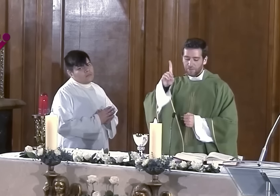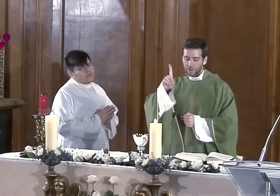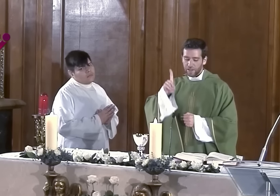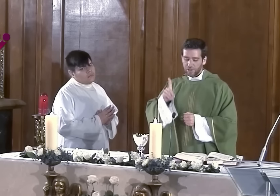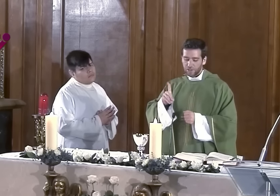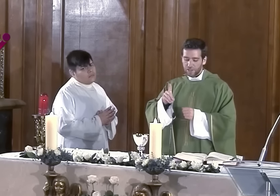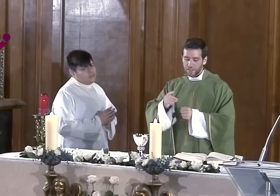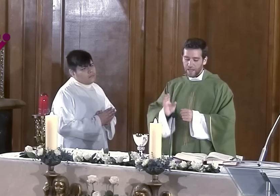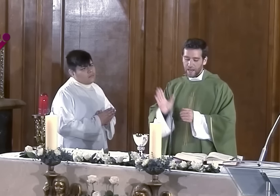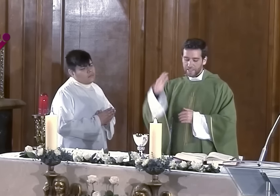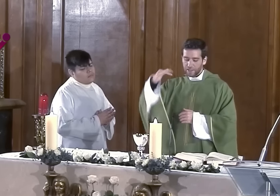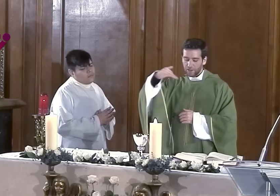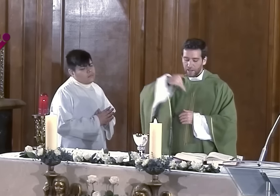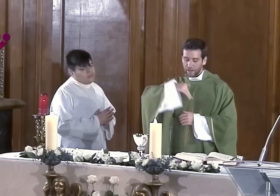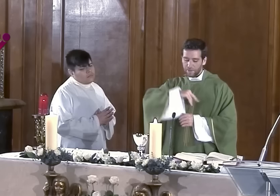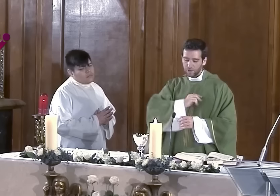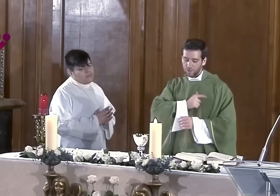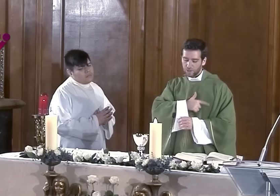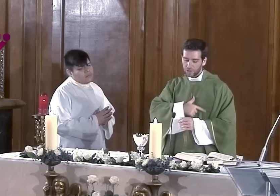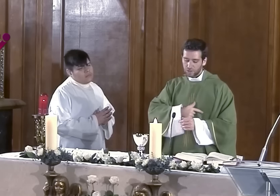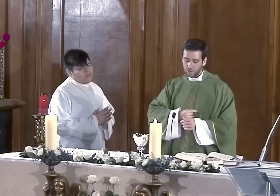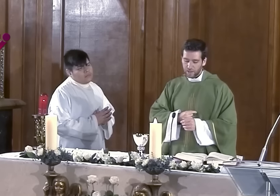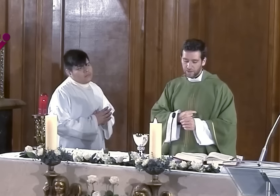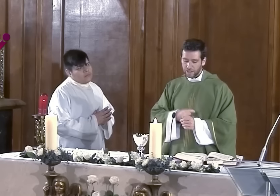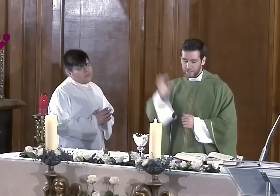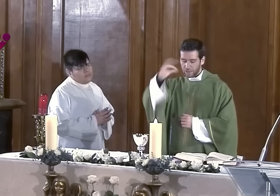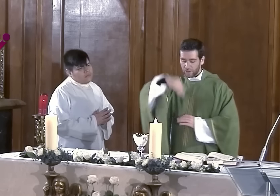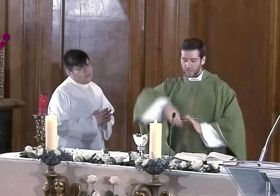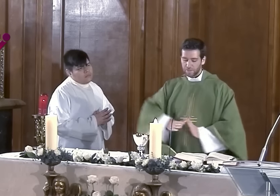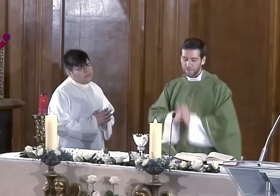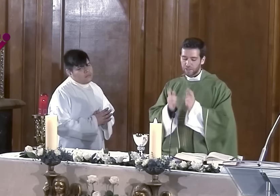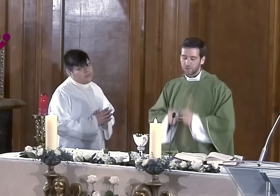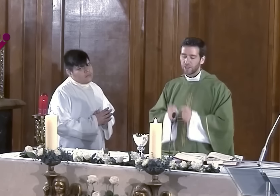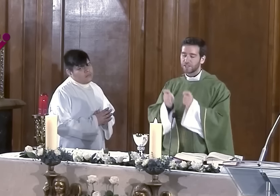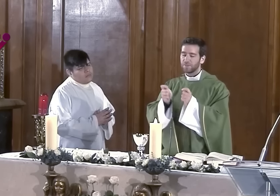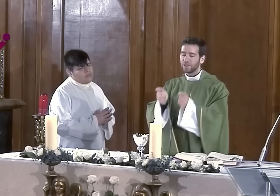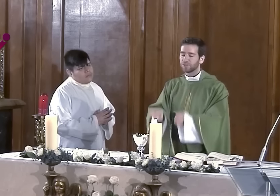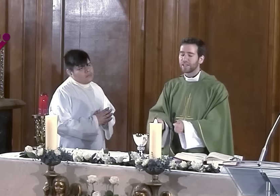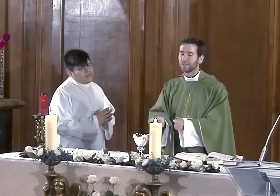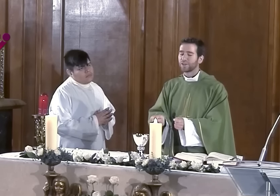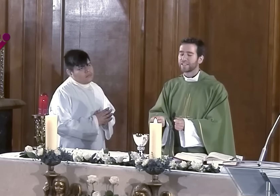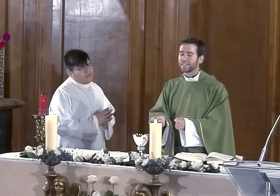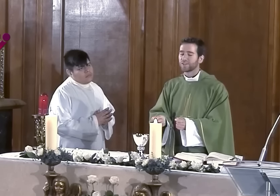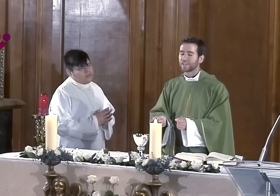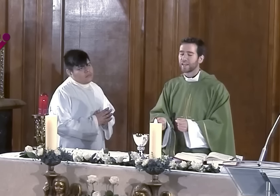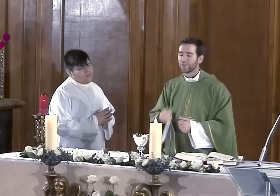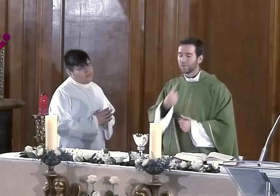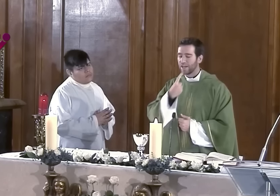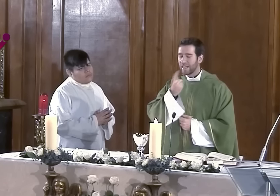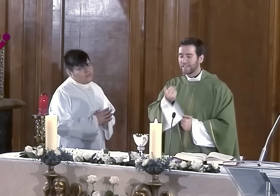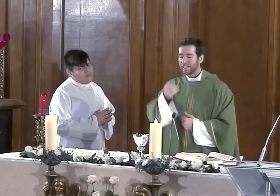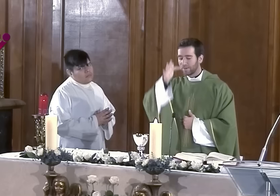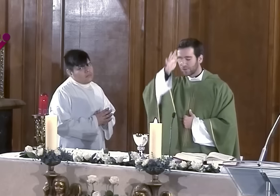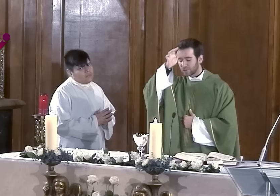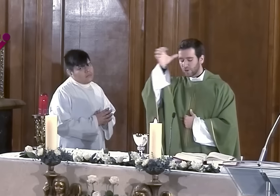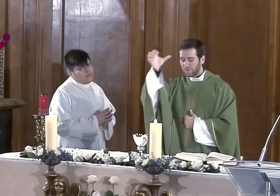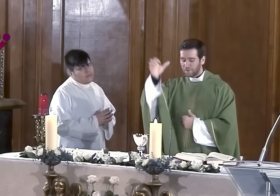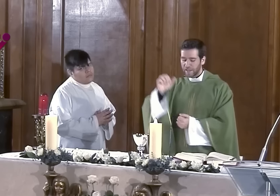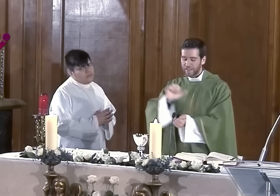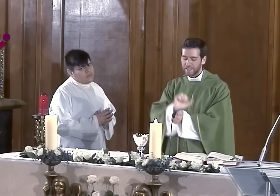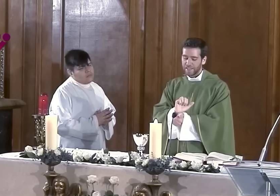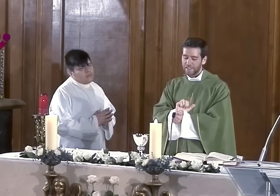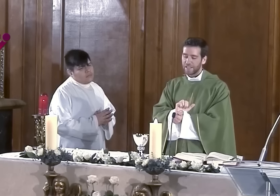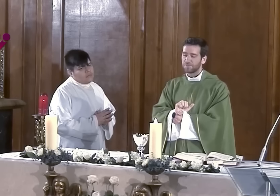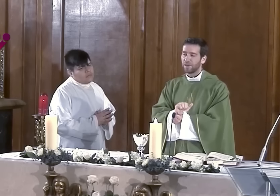El amor de Dios ha sido derramado en nuestros corazones con el Espíritu Santo que se nos ha dado. Digamos con